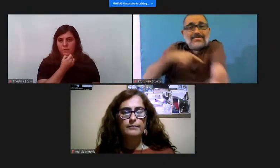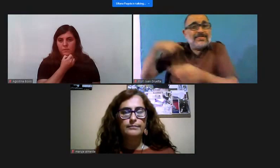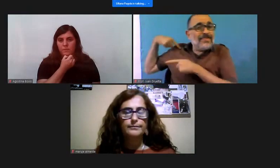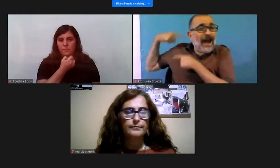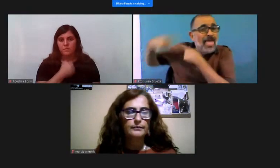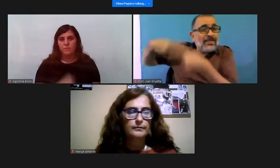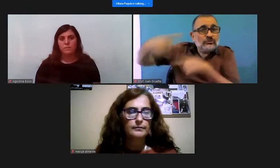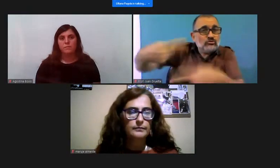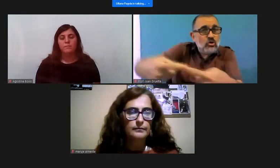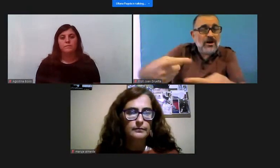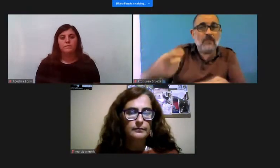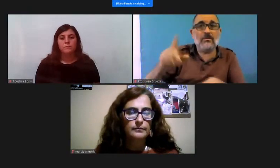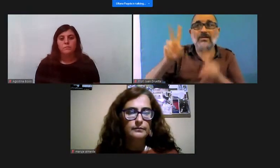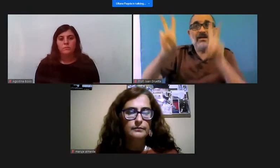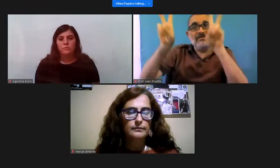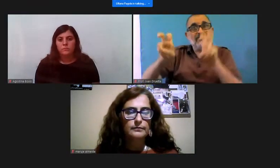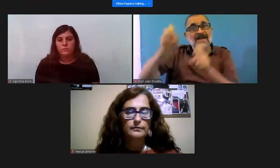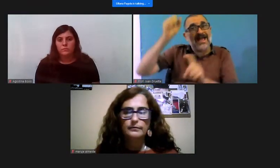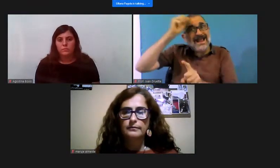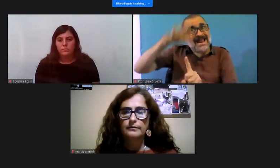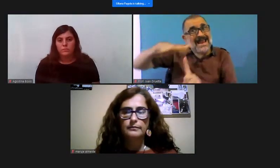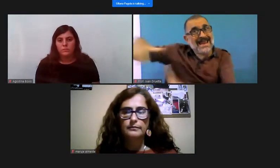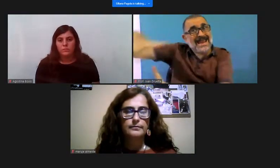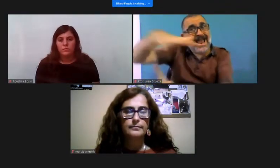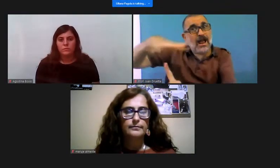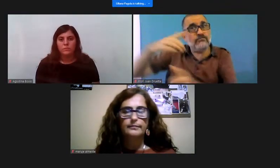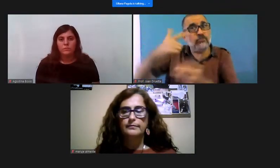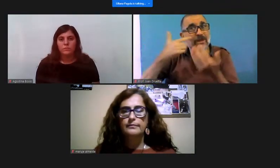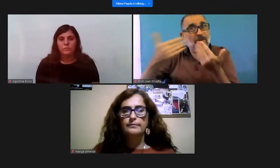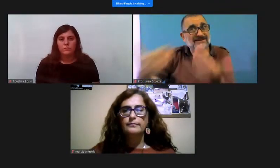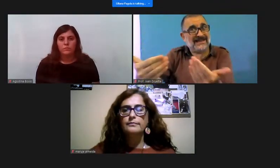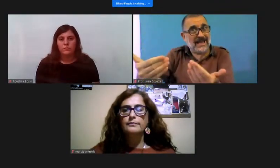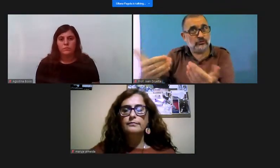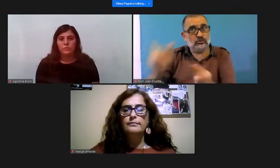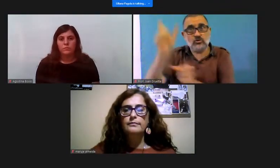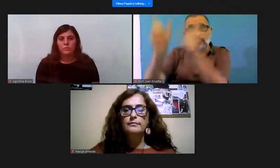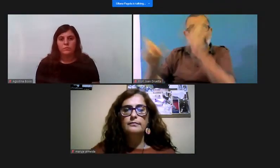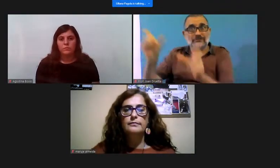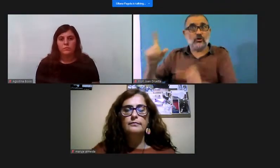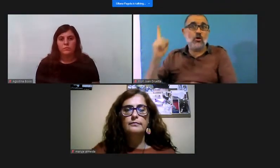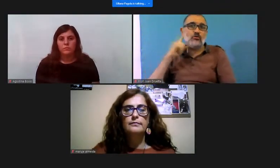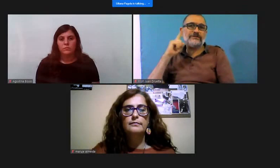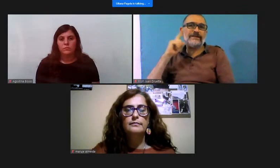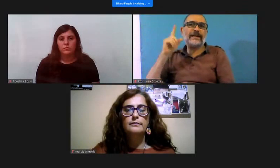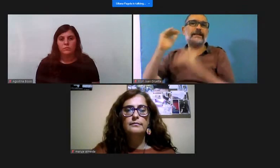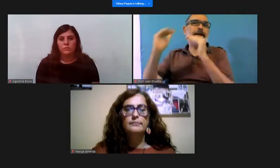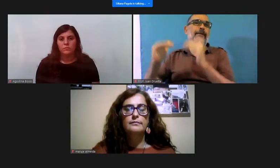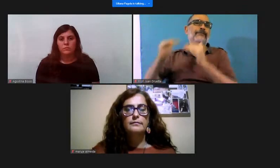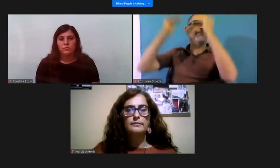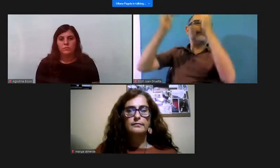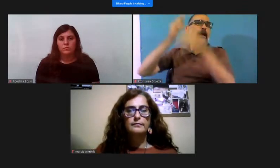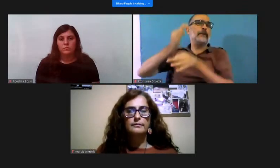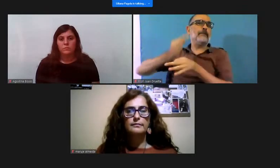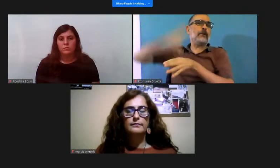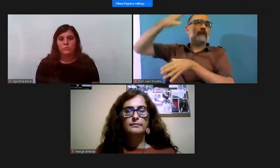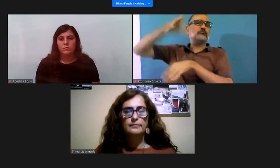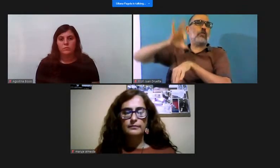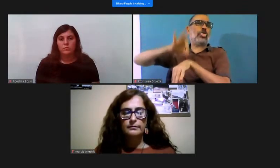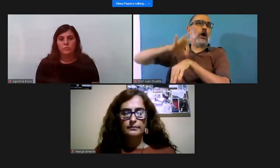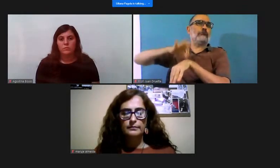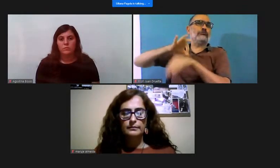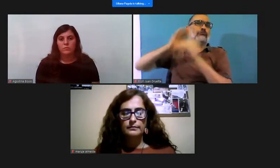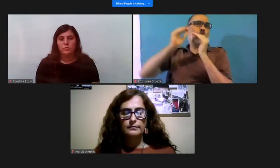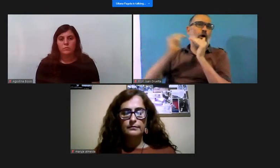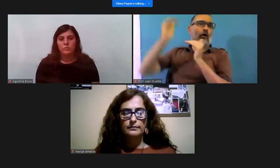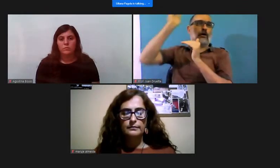un término que a mí me parece que es muy importante y que, digamos, que estamos muy acostumbrados para decir